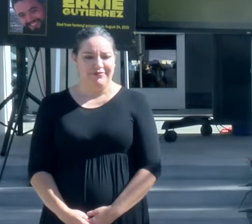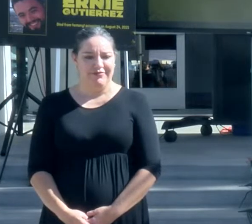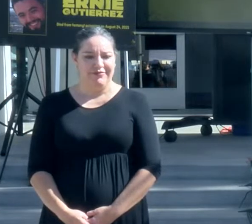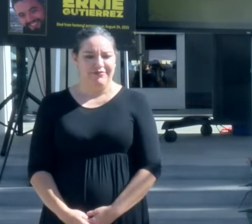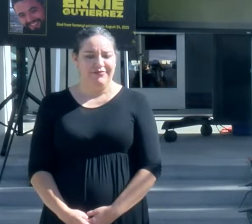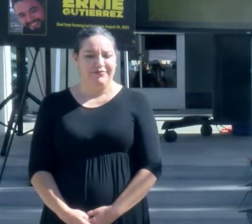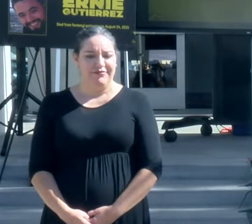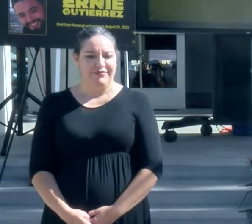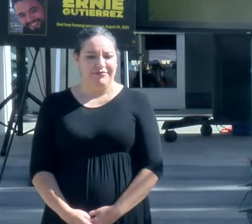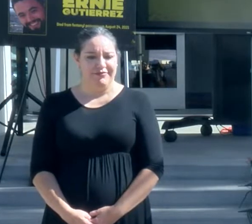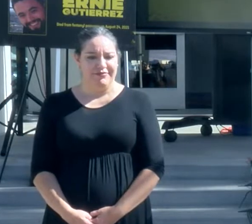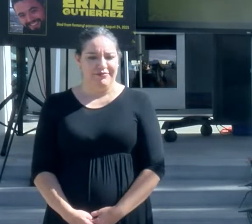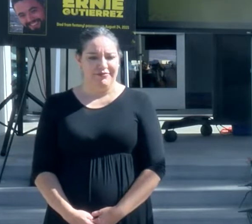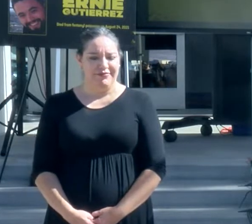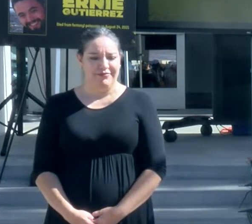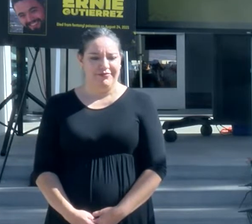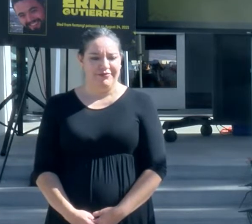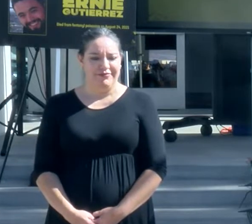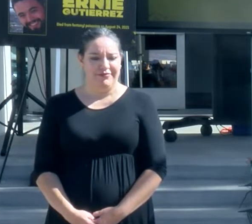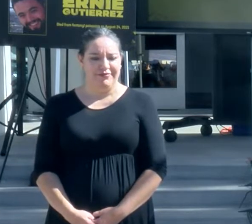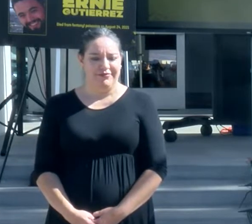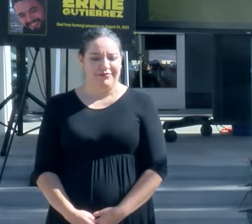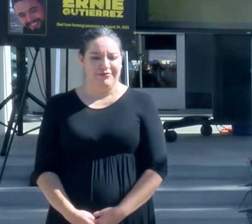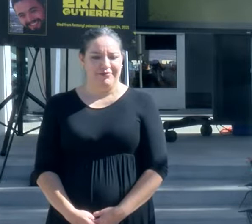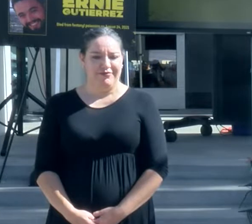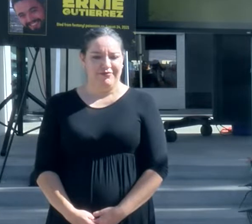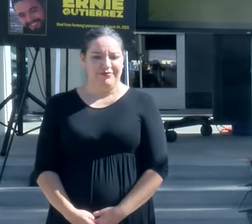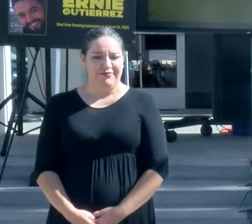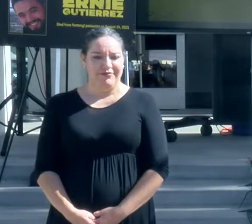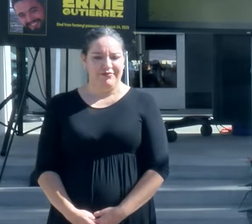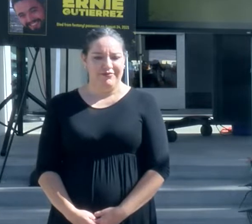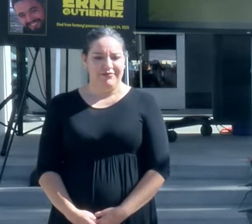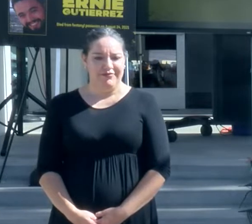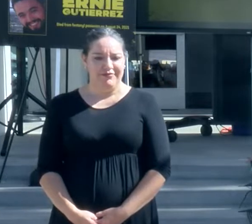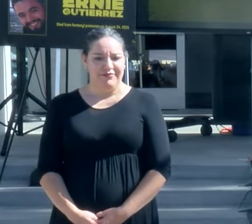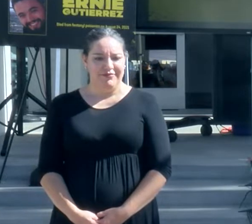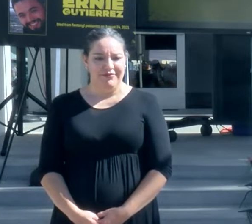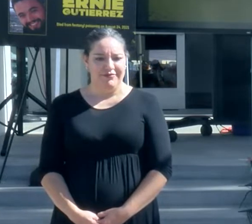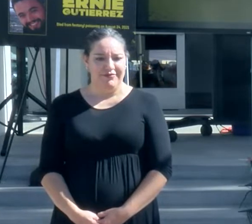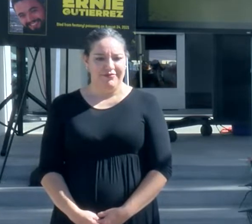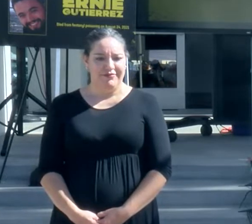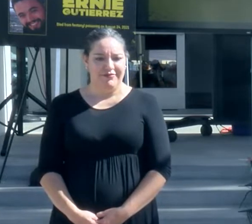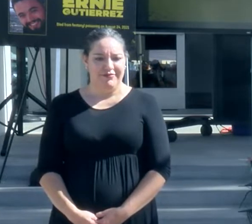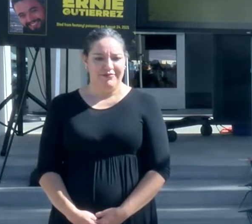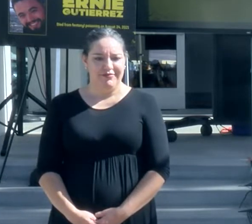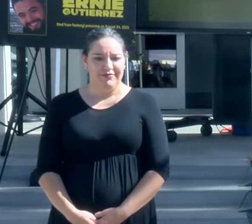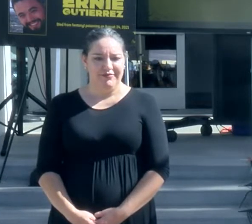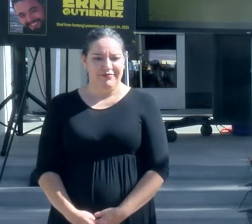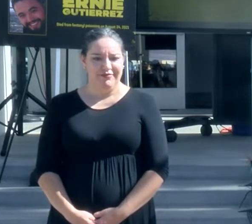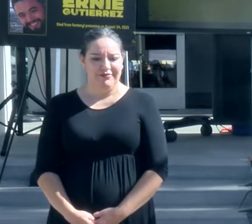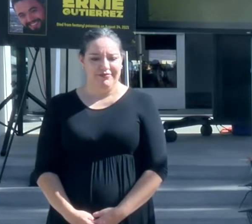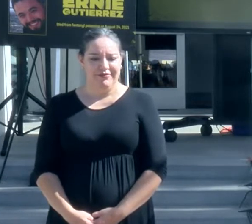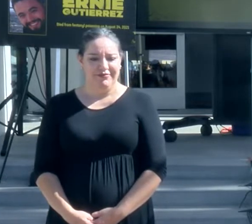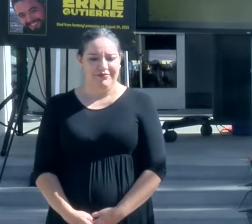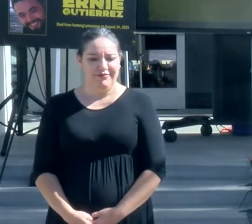aviso. Esto no es un virus ni una enfermedad que contagia de una persona a otra. Es una droga